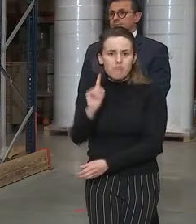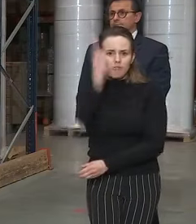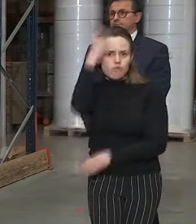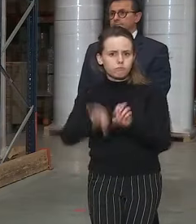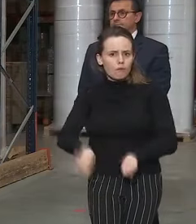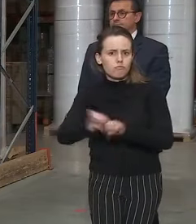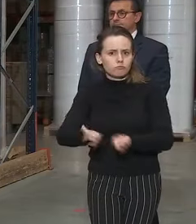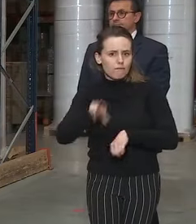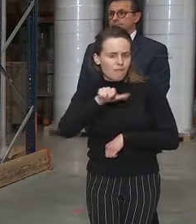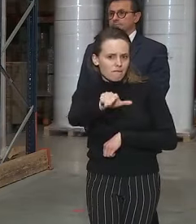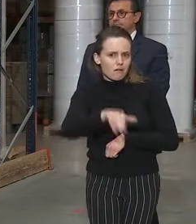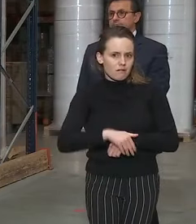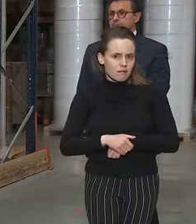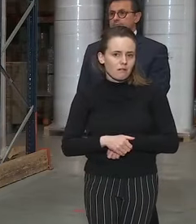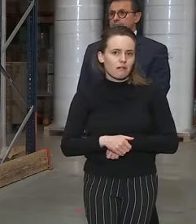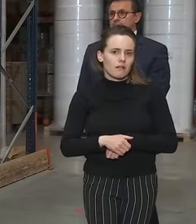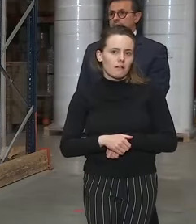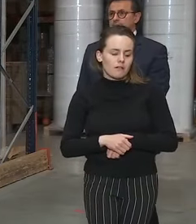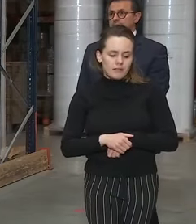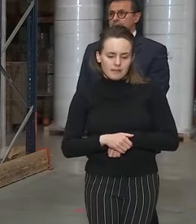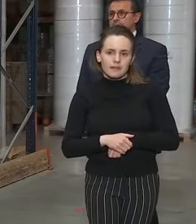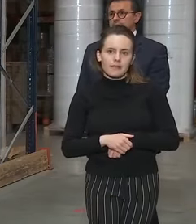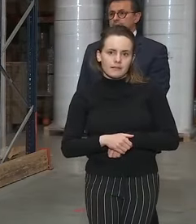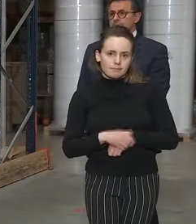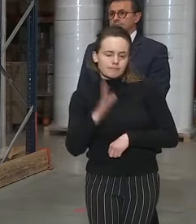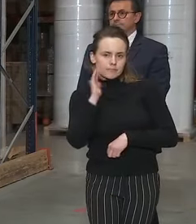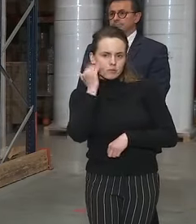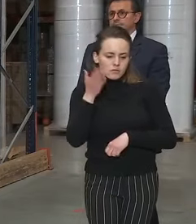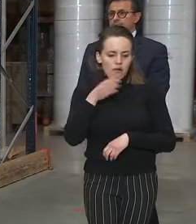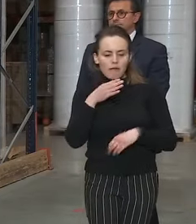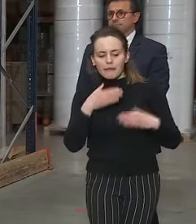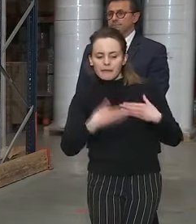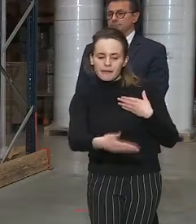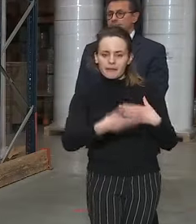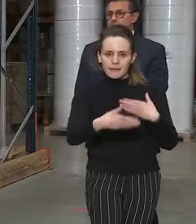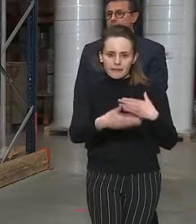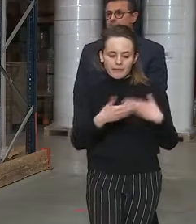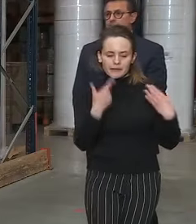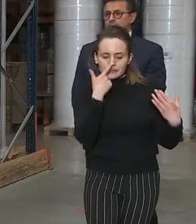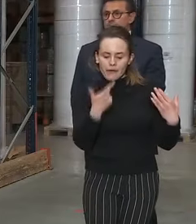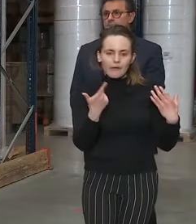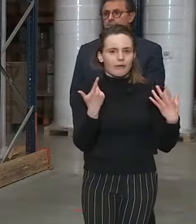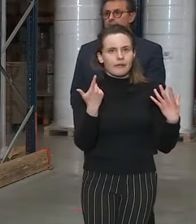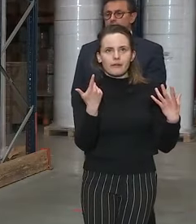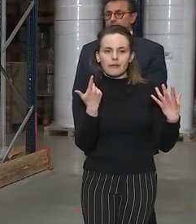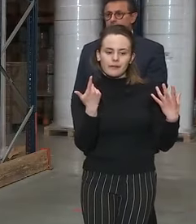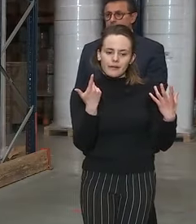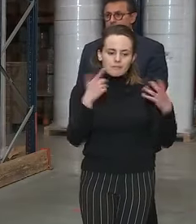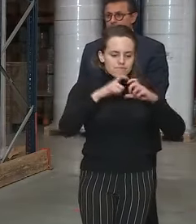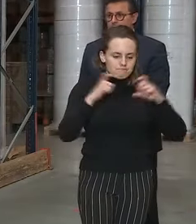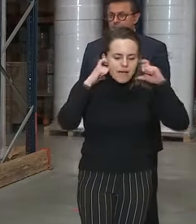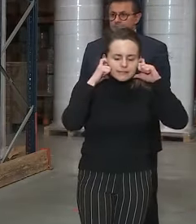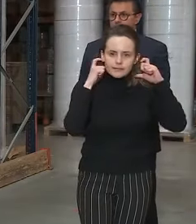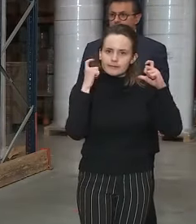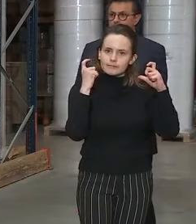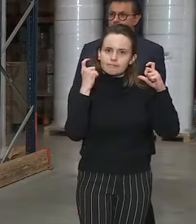ce moment-là, nous allons affiner une doctrine dans les prochains jours, de déploiement justement de ces masques